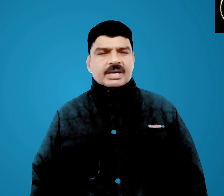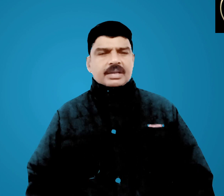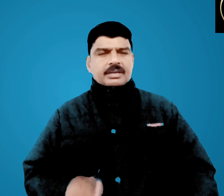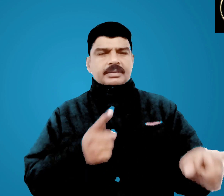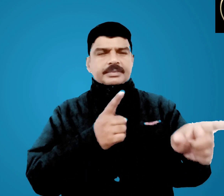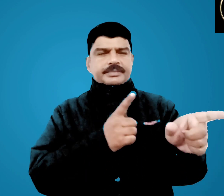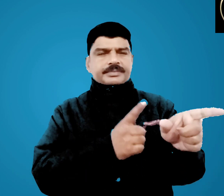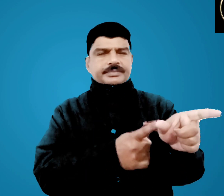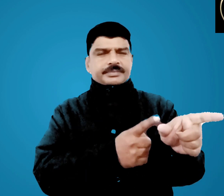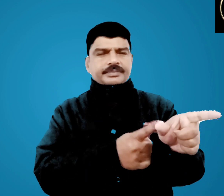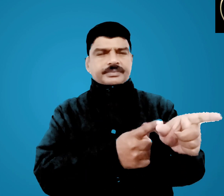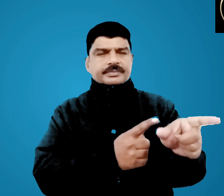साल